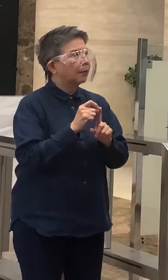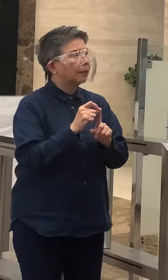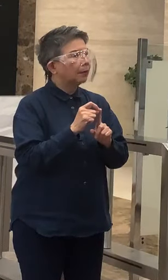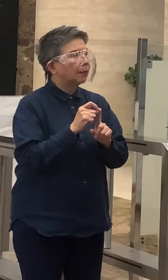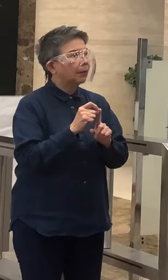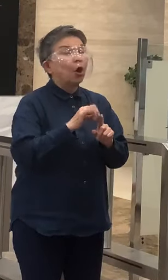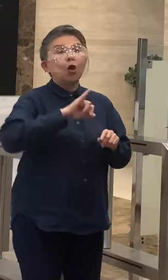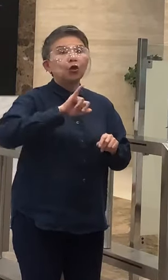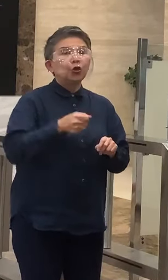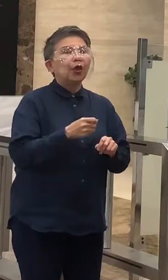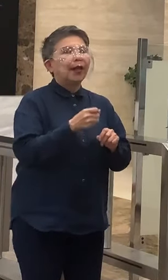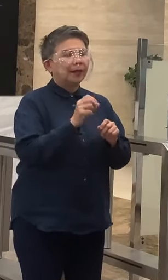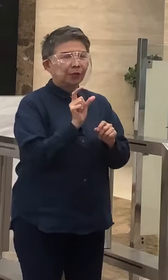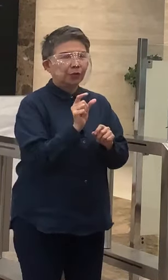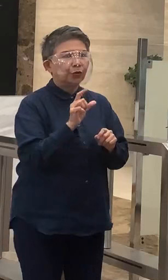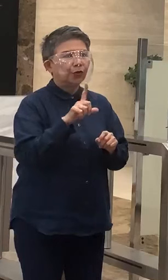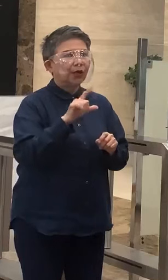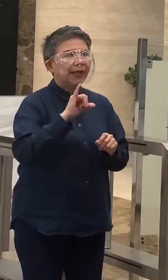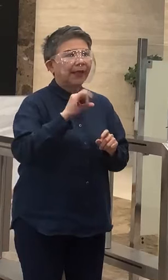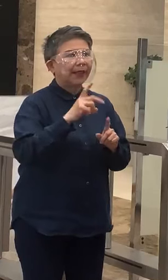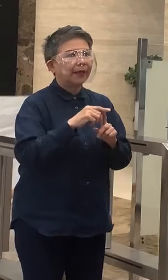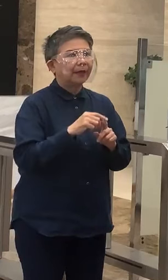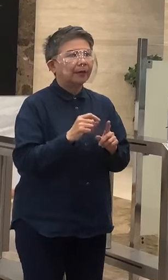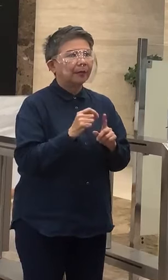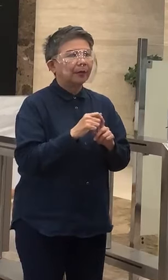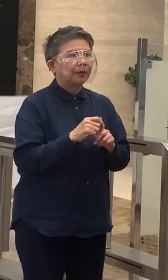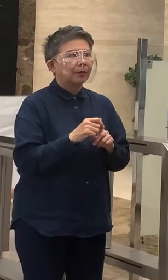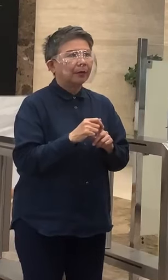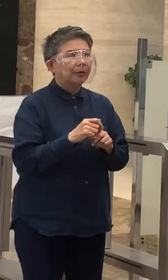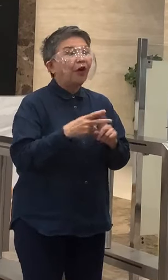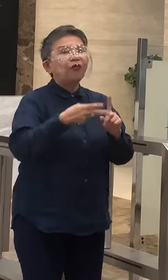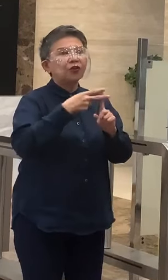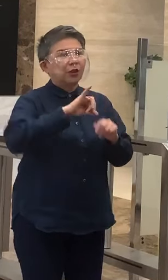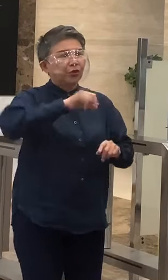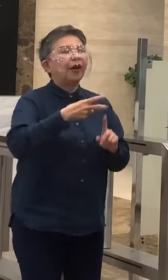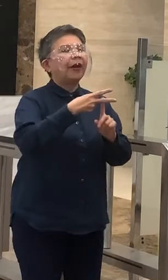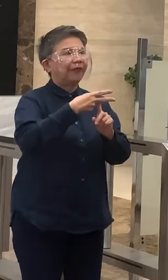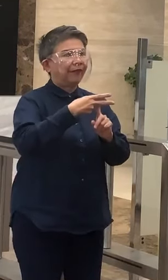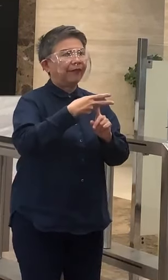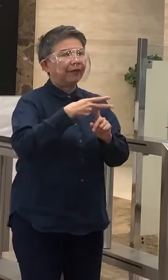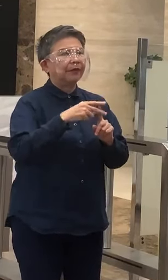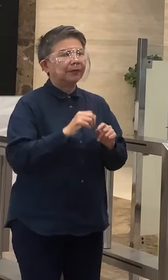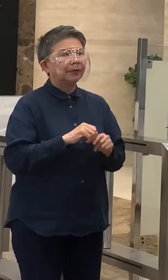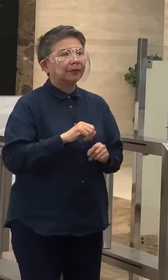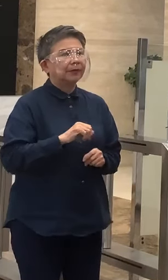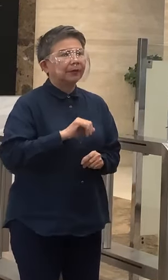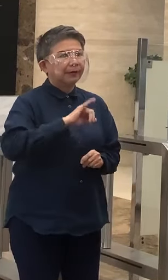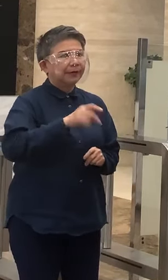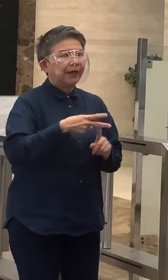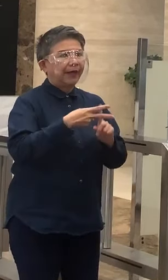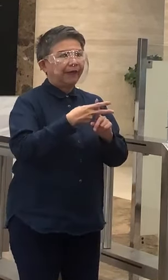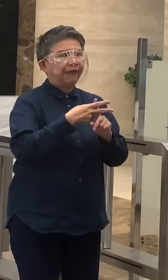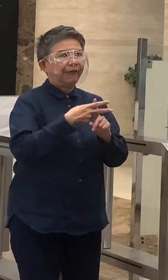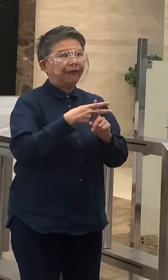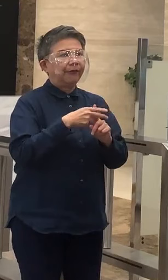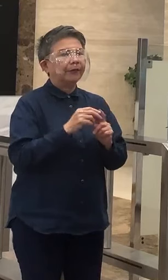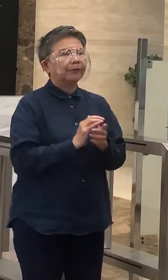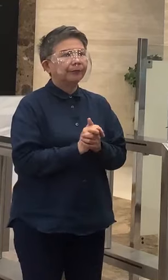Juliet pengen ke j&t hebat